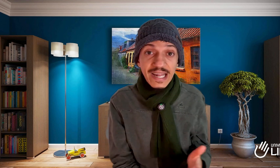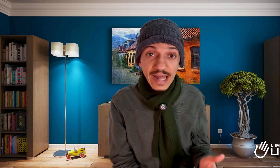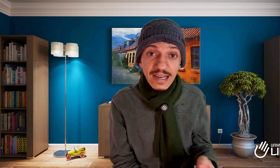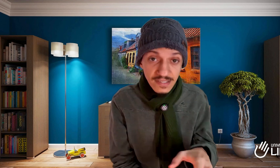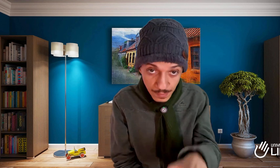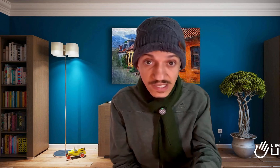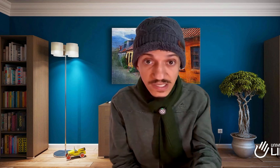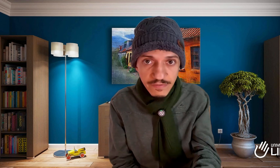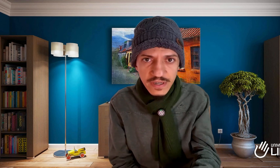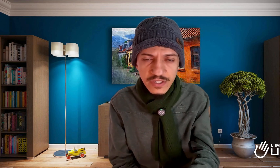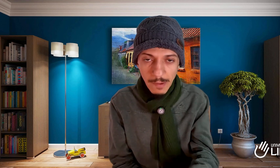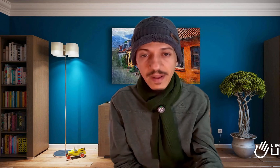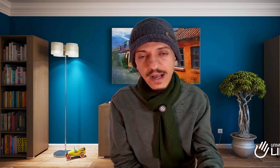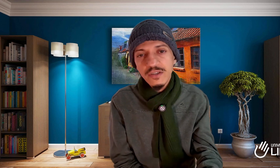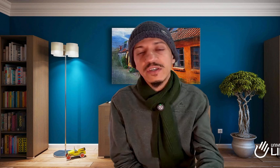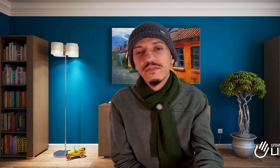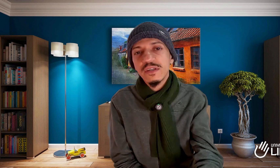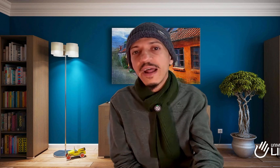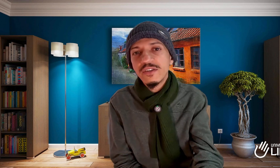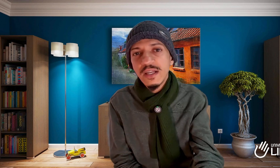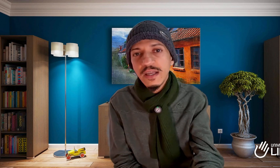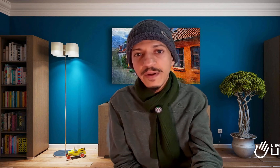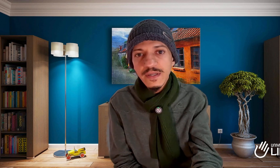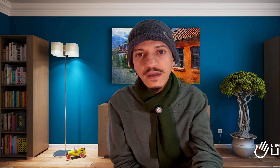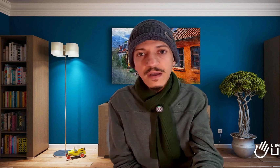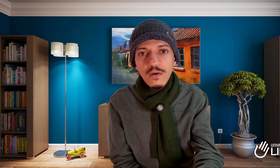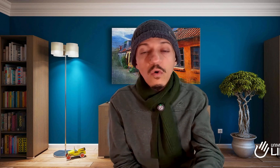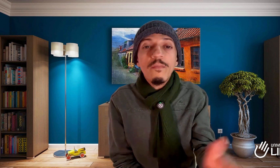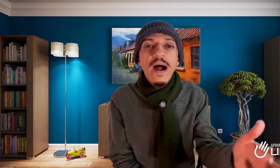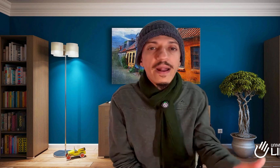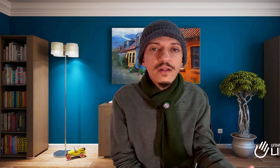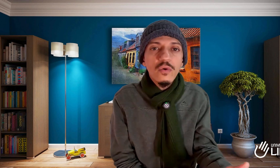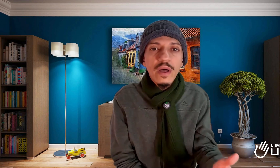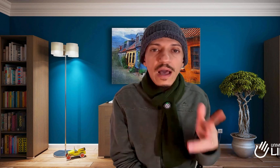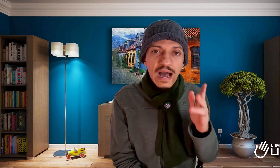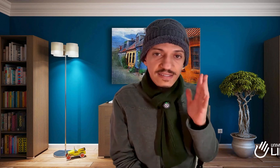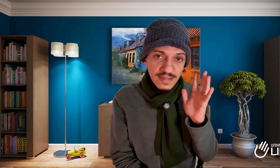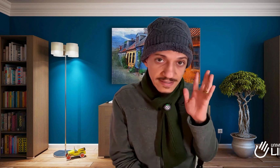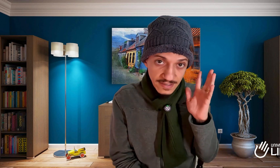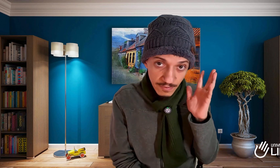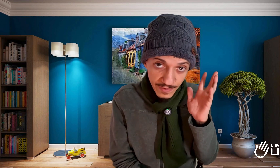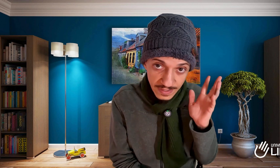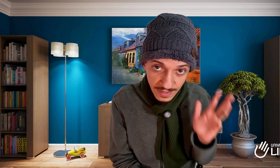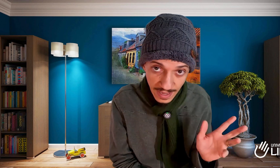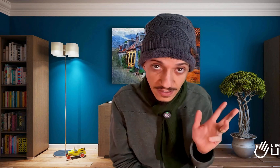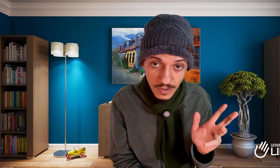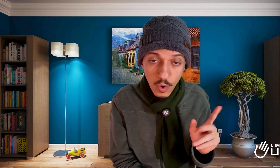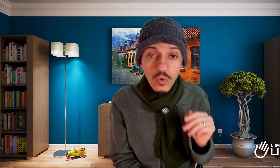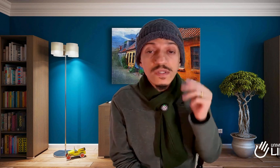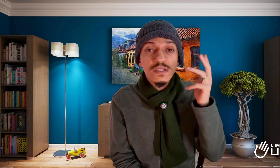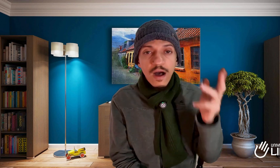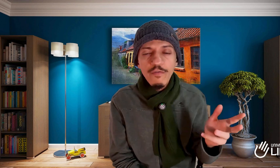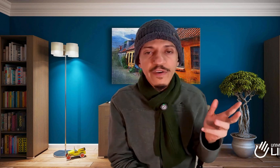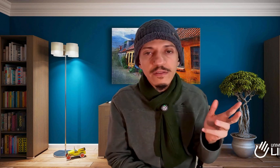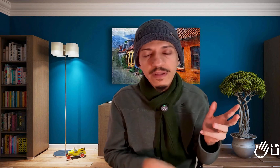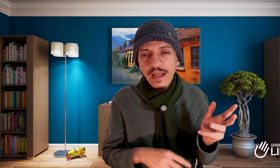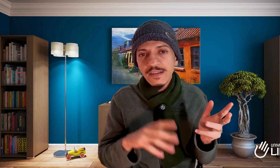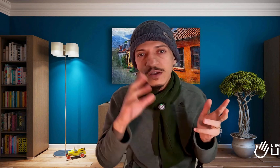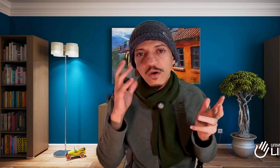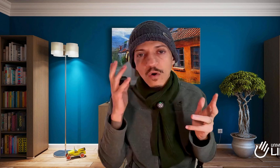análise específica de aplicativos da área de Libras, comparando a sinalização feita neles ou o sinal feito neles com